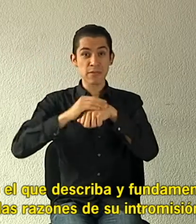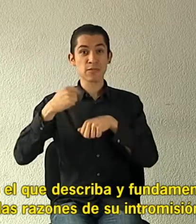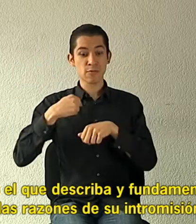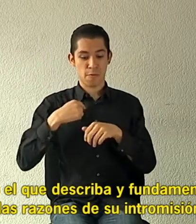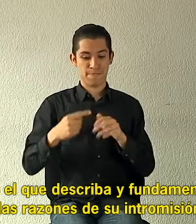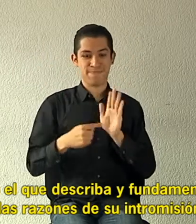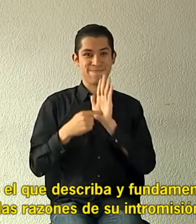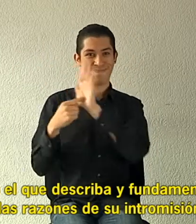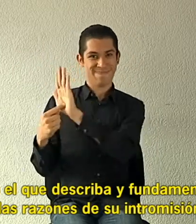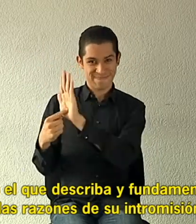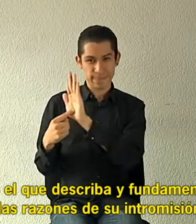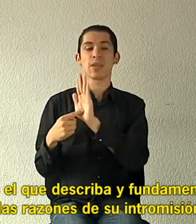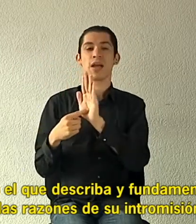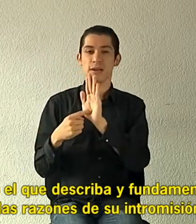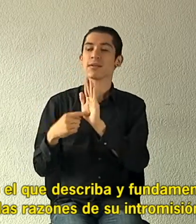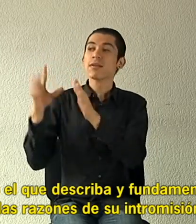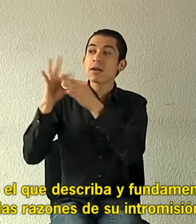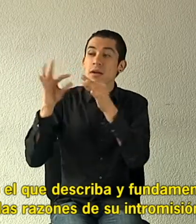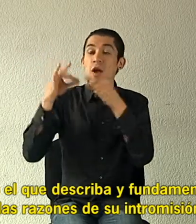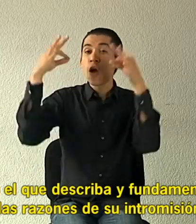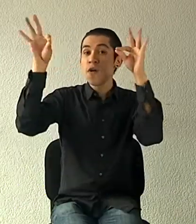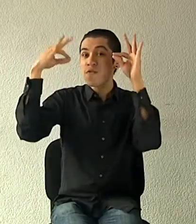las razones de su intromisión